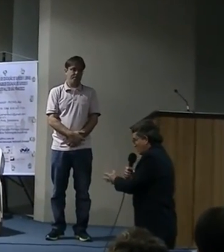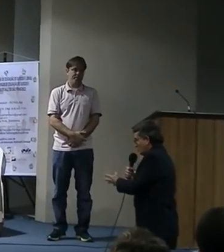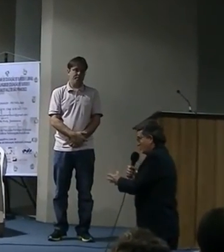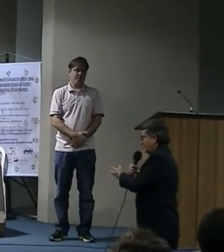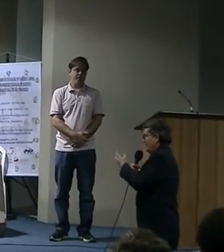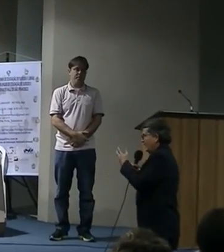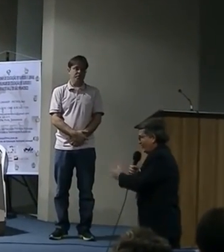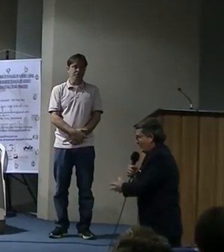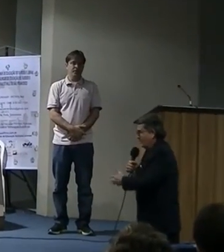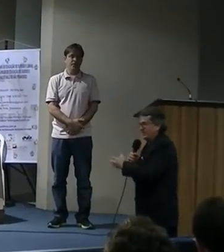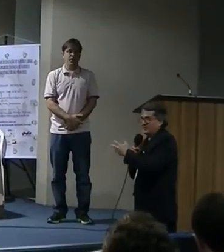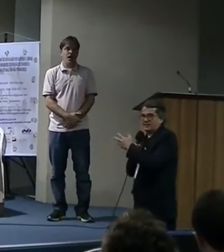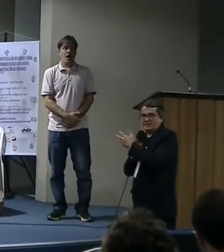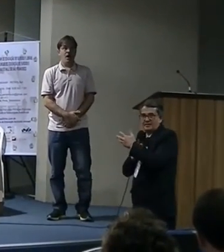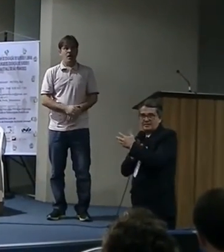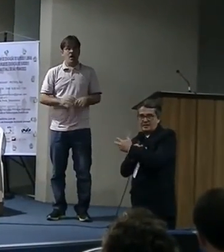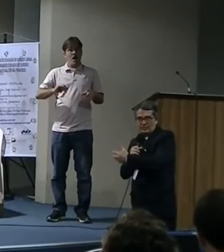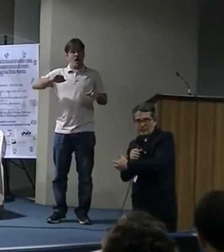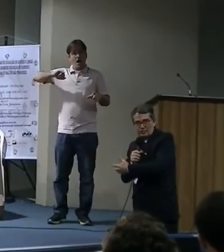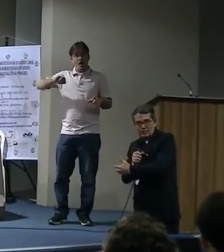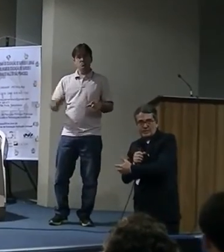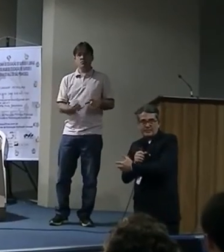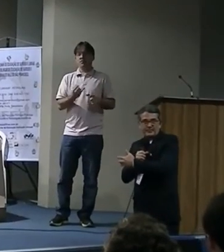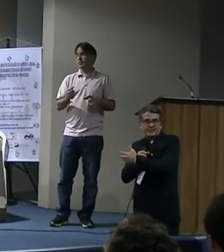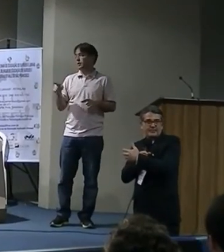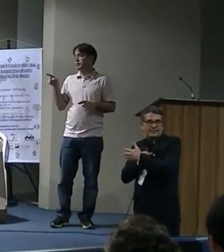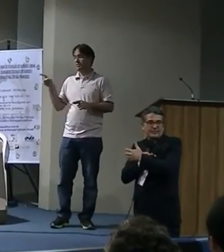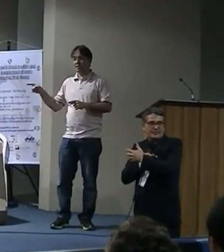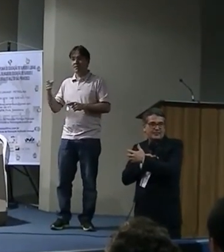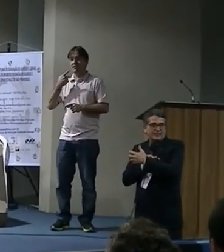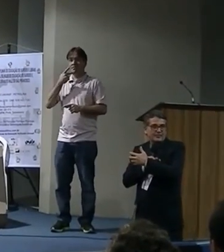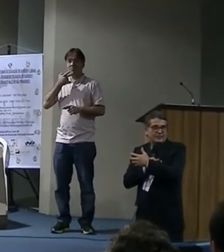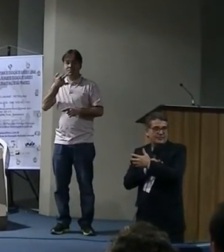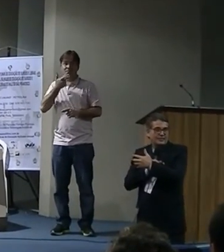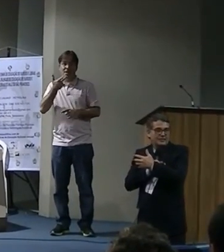complementando o gancho da fala da professora